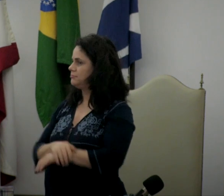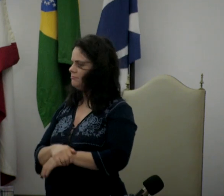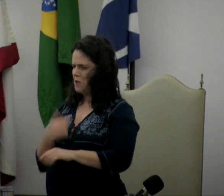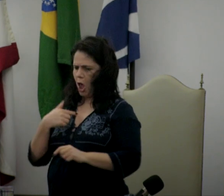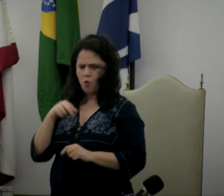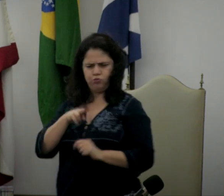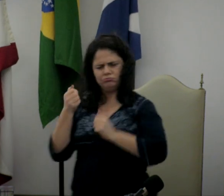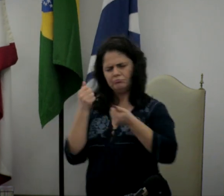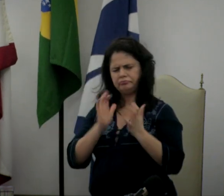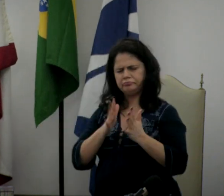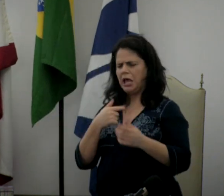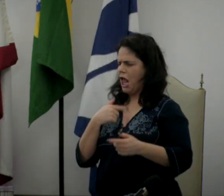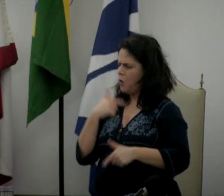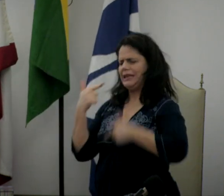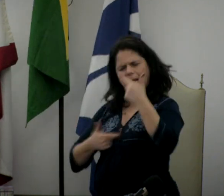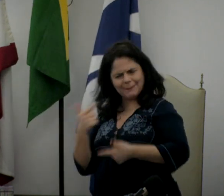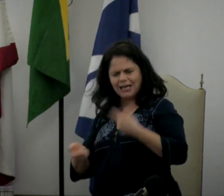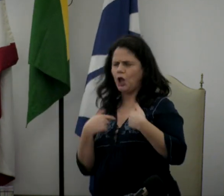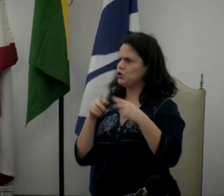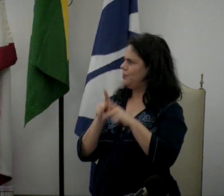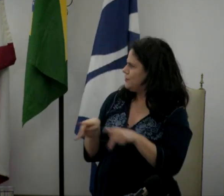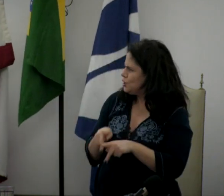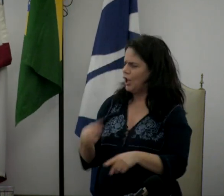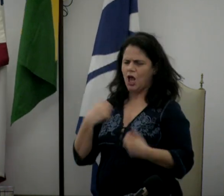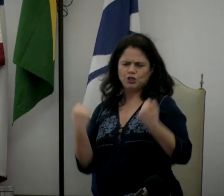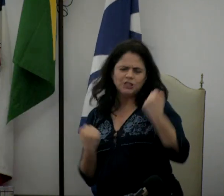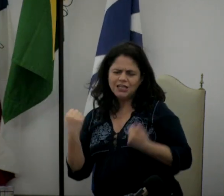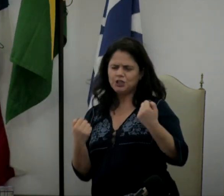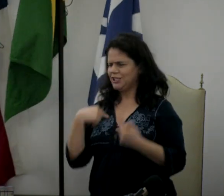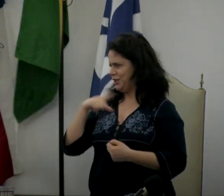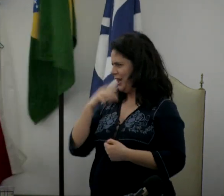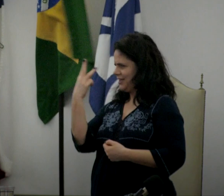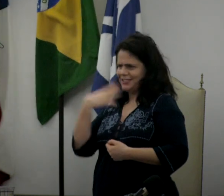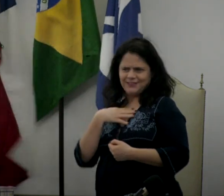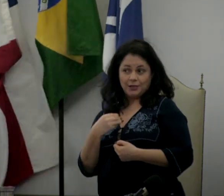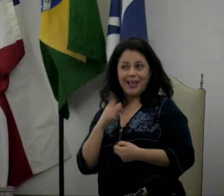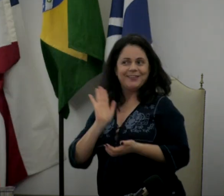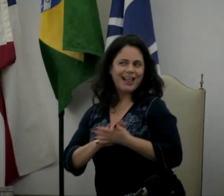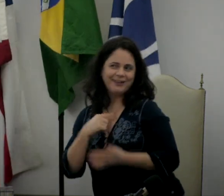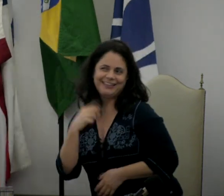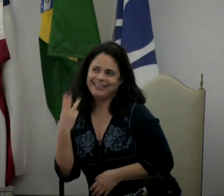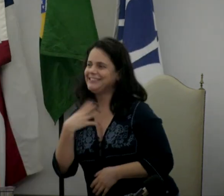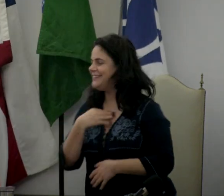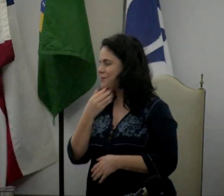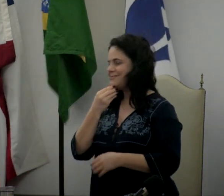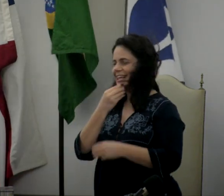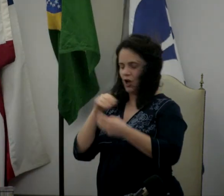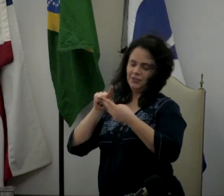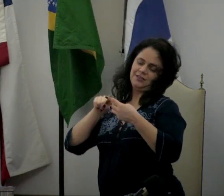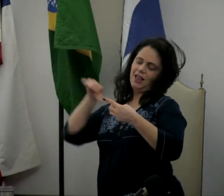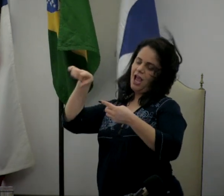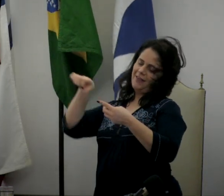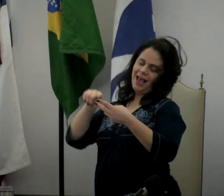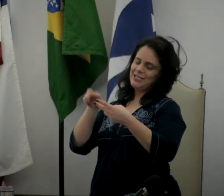É bom a gente refletir sobre essas questões. Eu trabalho, eu uso língua de sinais, eu sou professora, eu dirijo, eu tenho 3 filhos